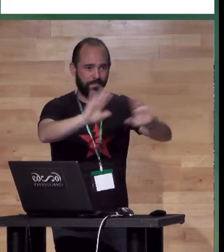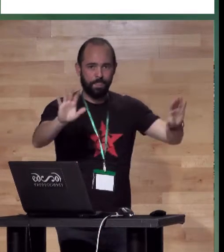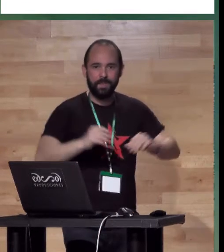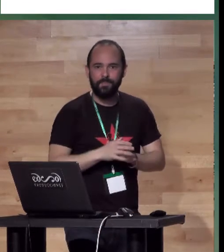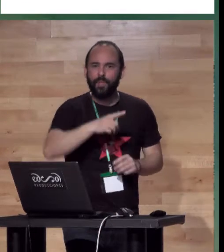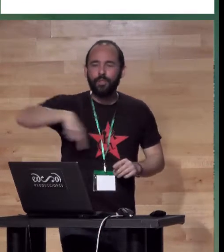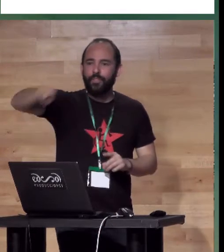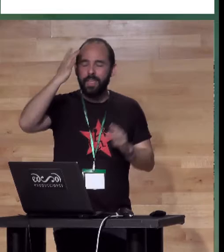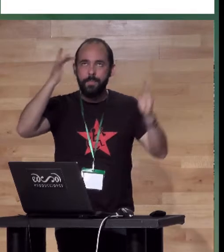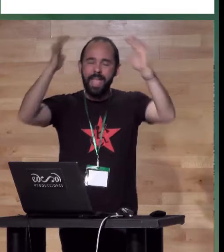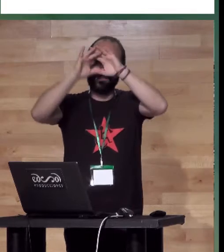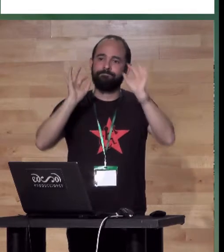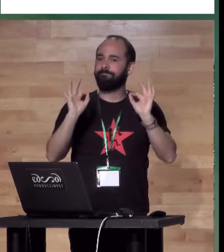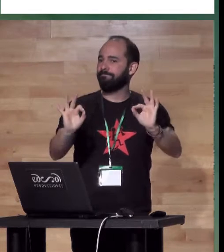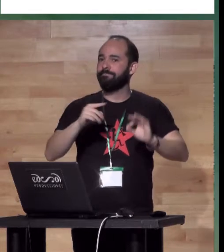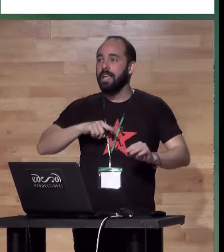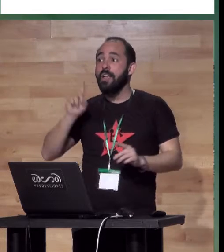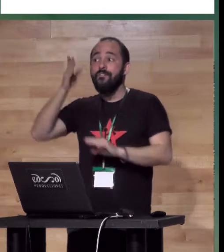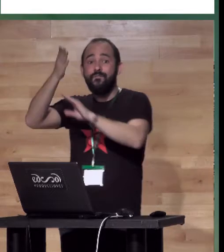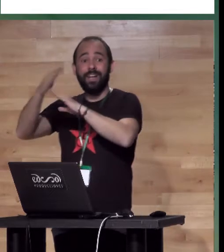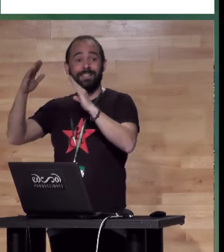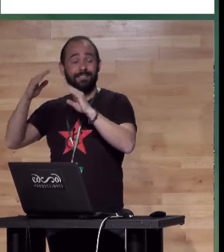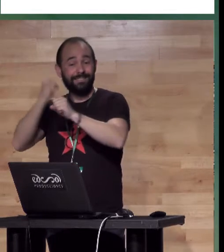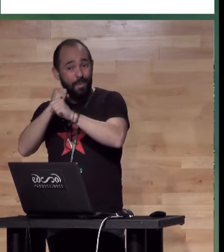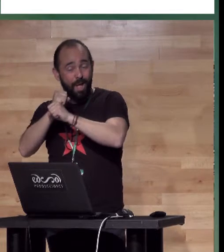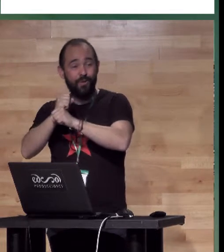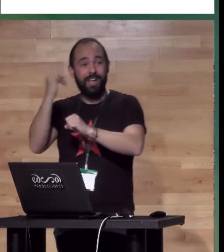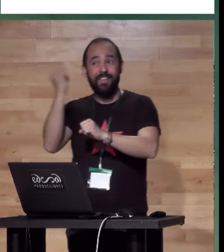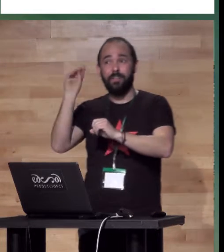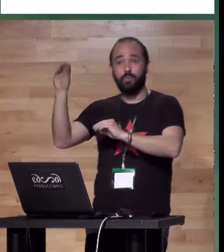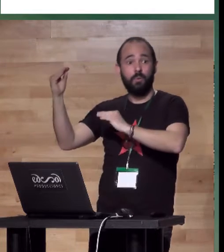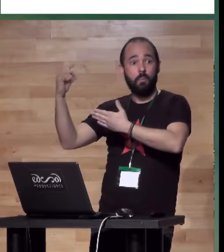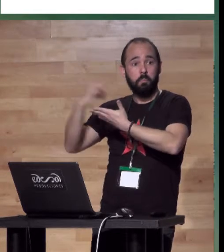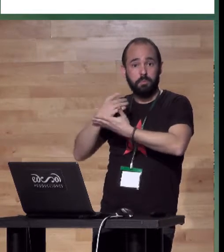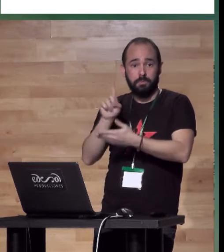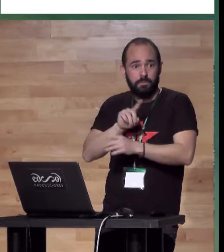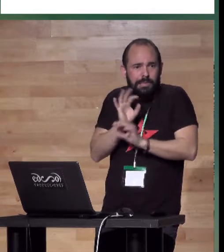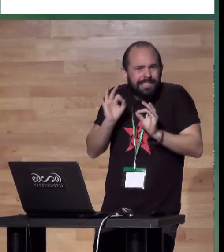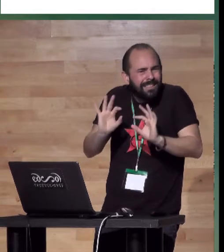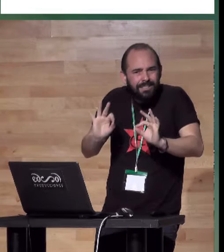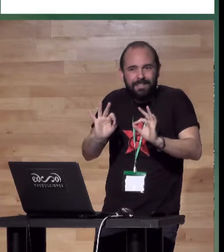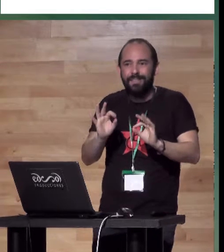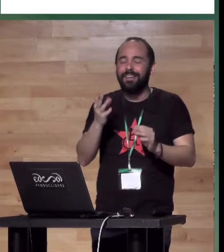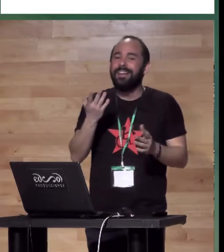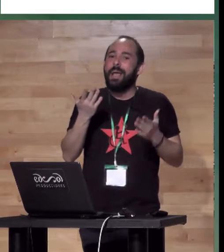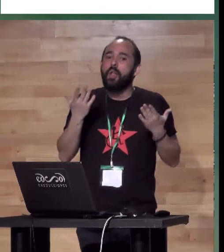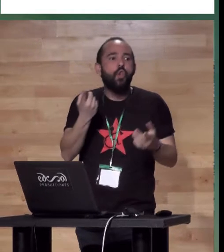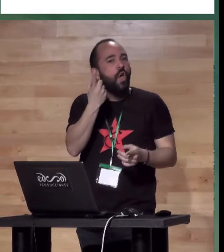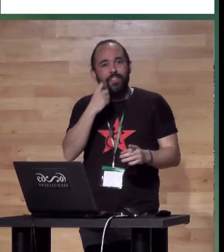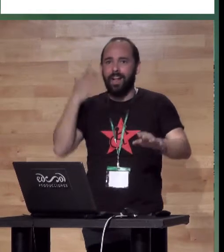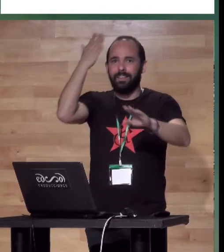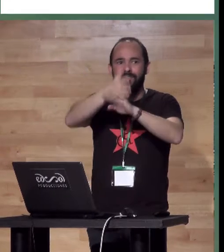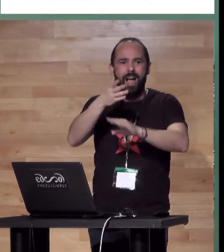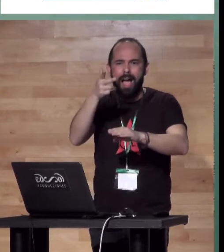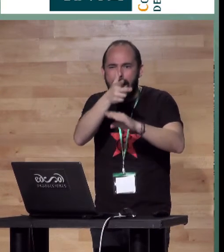Vaya, se dan un abrazo y punto, ahí se queda. ¿Vosotros qué os imagináis? Que fue al trabajo, su jefe le echó, ya está, es que es lo